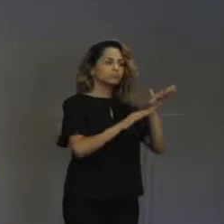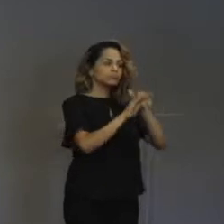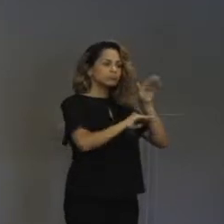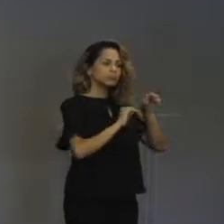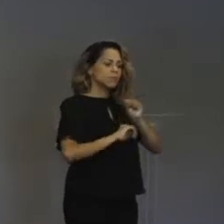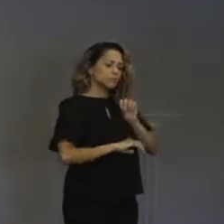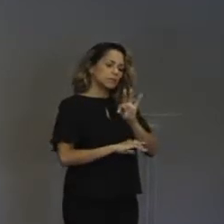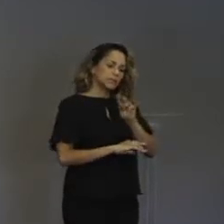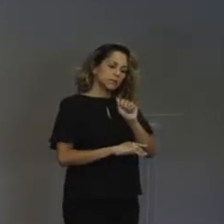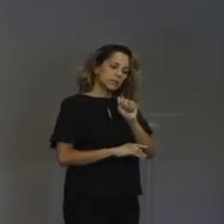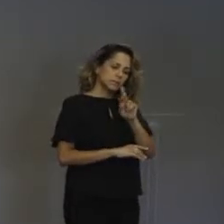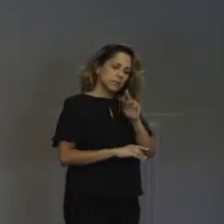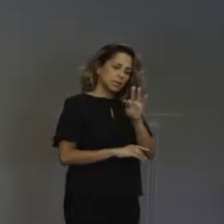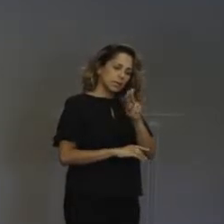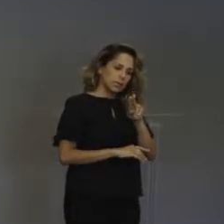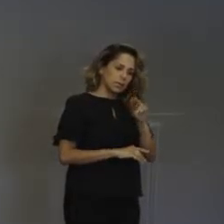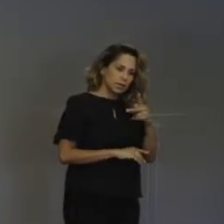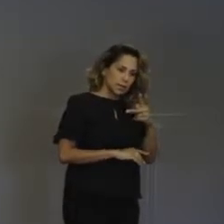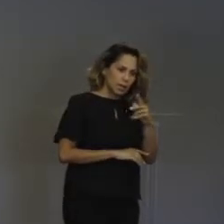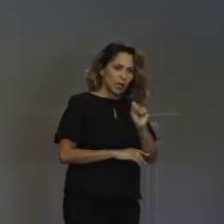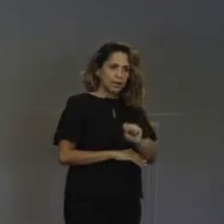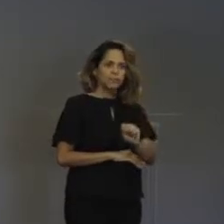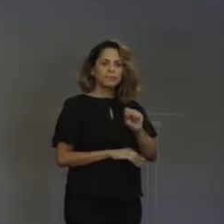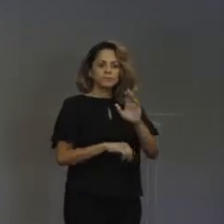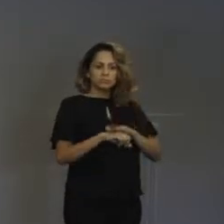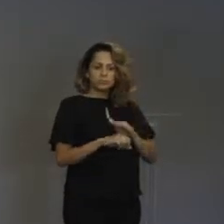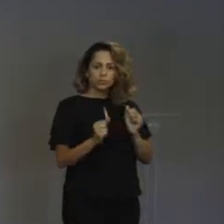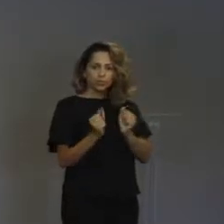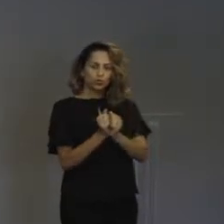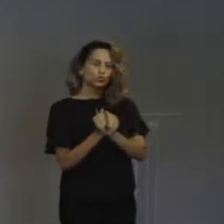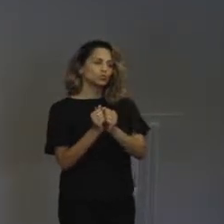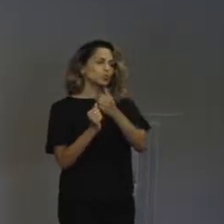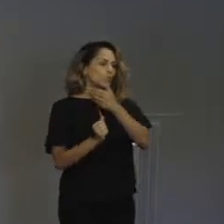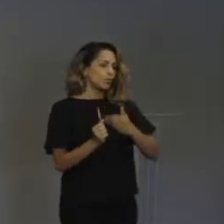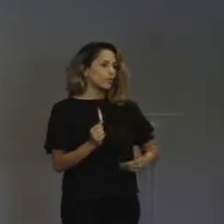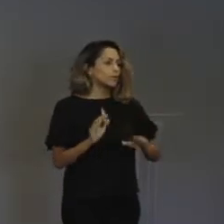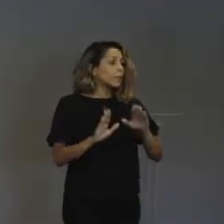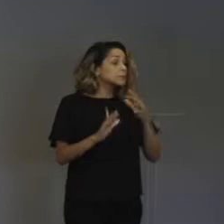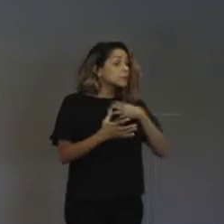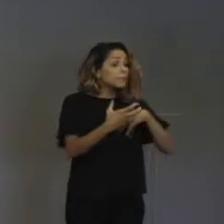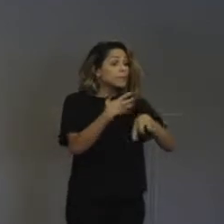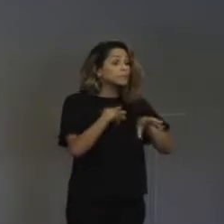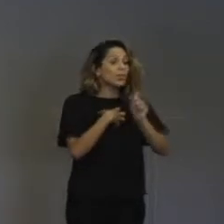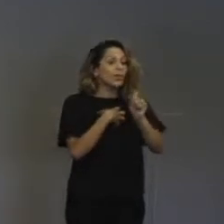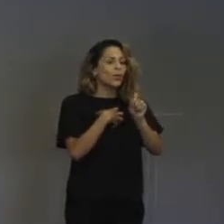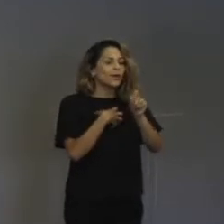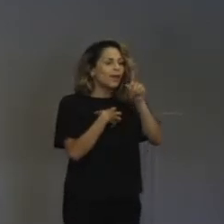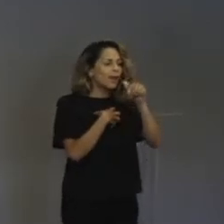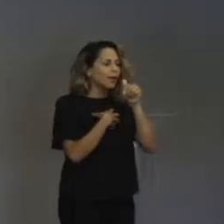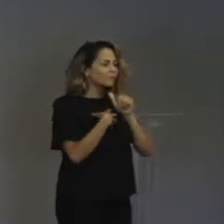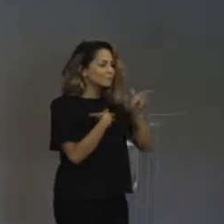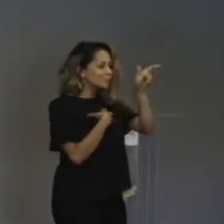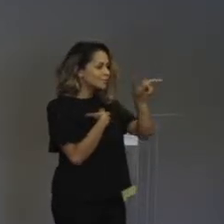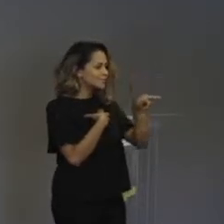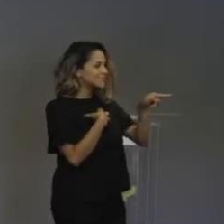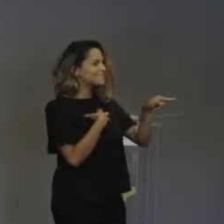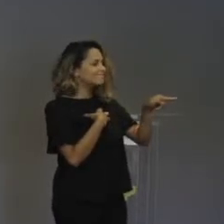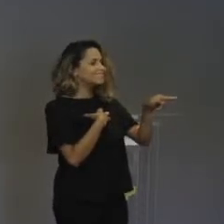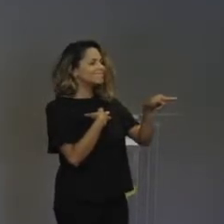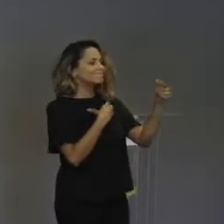governo. Mas a empatia é a linha que passa isso. A gente olhar que a mulher vulnerável, não necessariamente somos nós, aquela mulher que